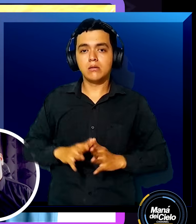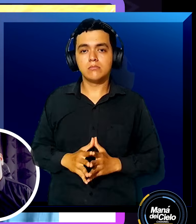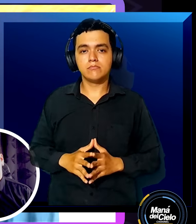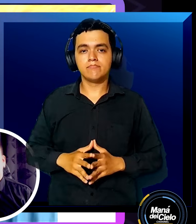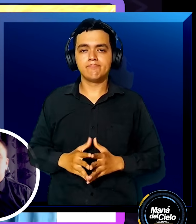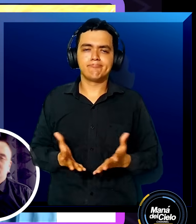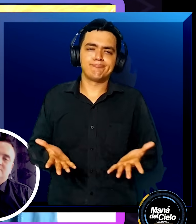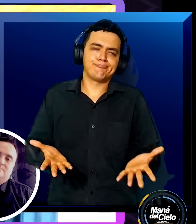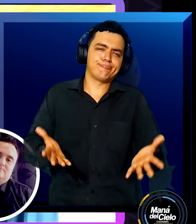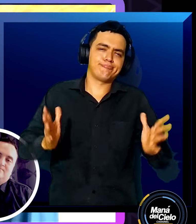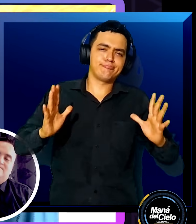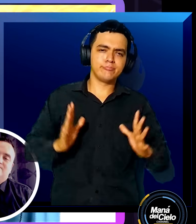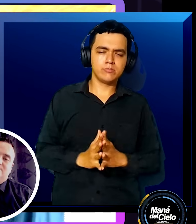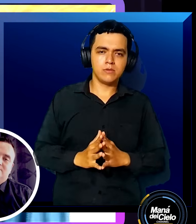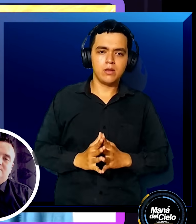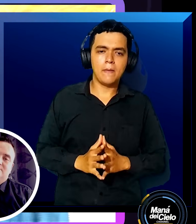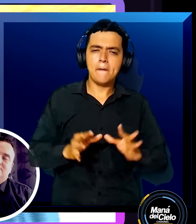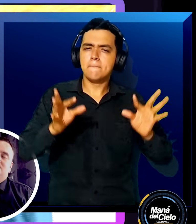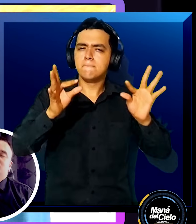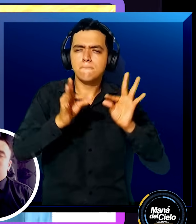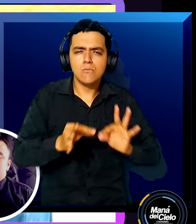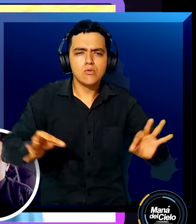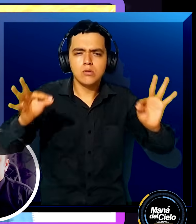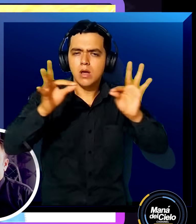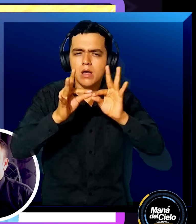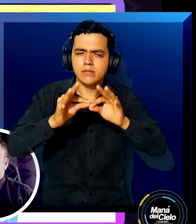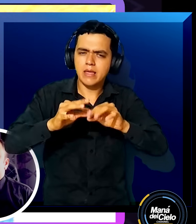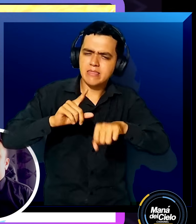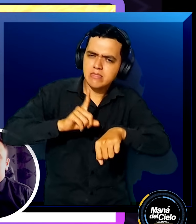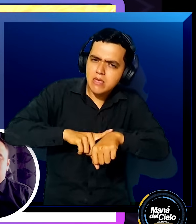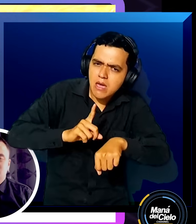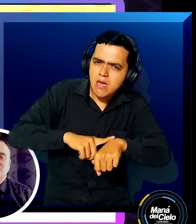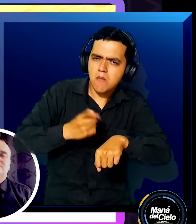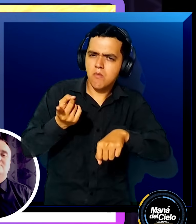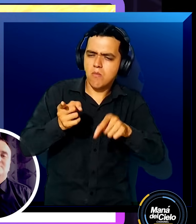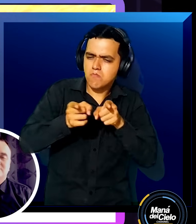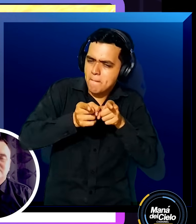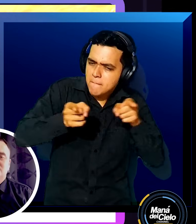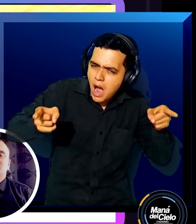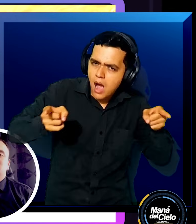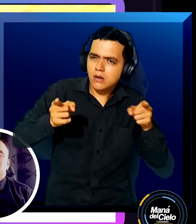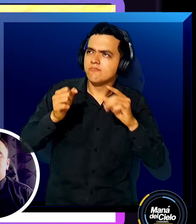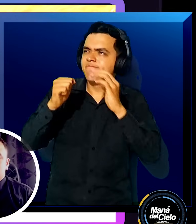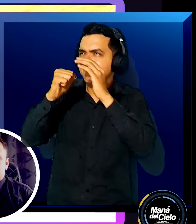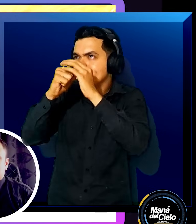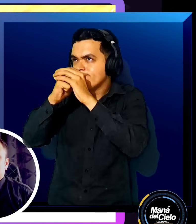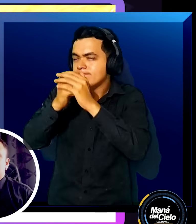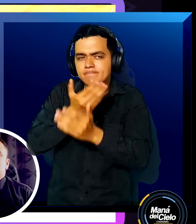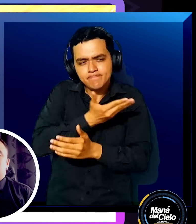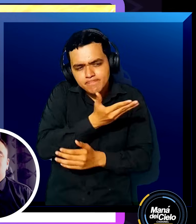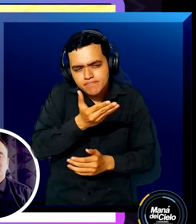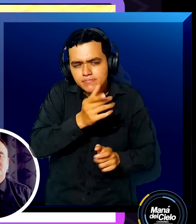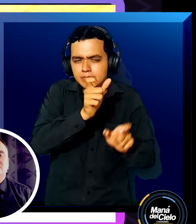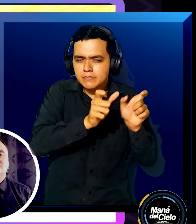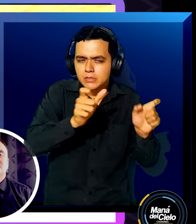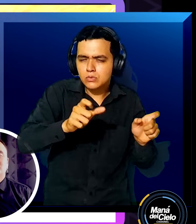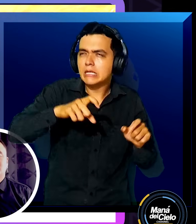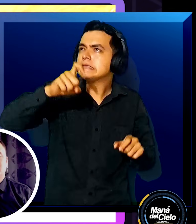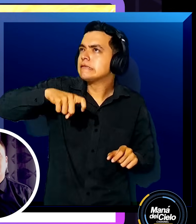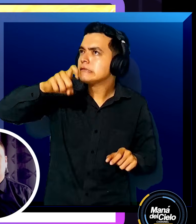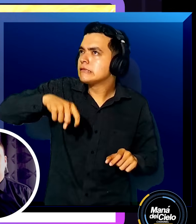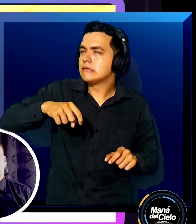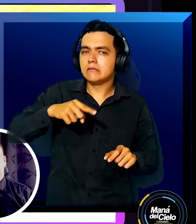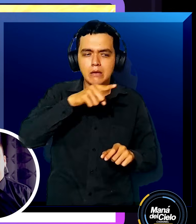ahí está el secreto. Pero a veces hay cosas que nos van robando la visión, nos la van robando. Entonces el Señor dice, la que va a dar a luz no tiene